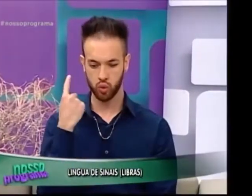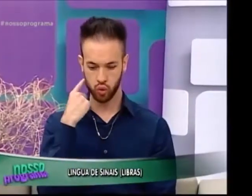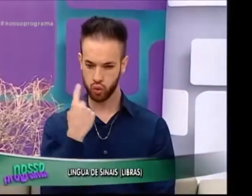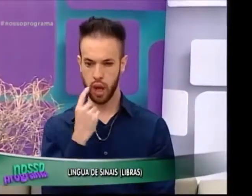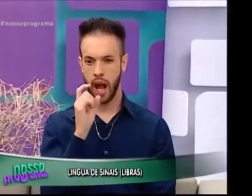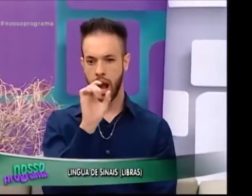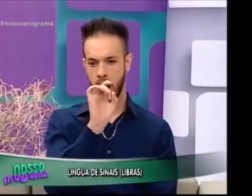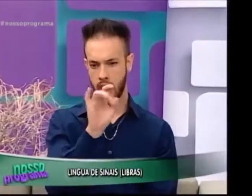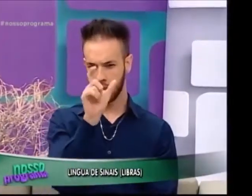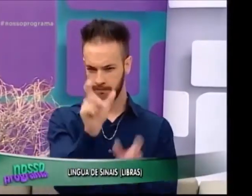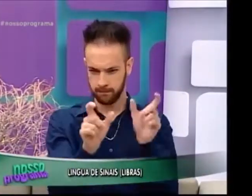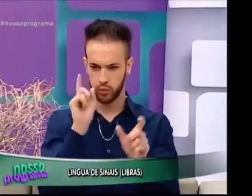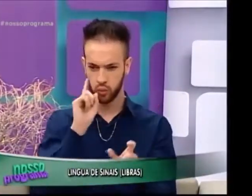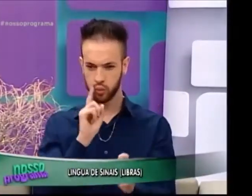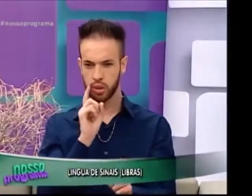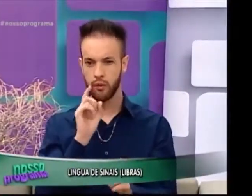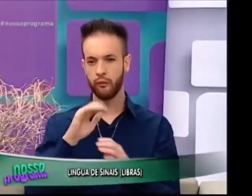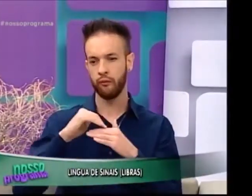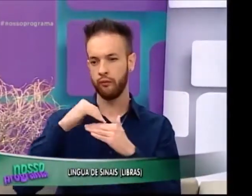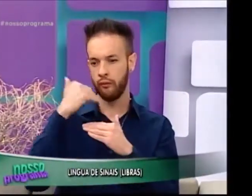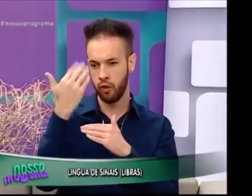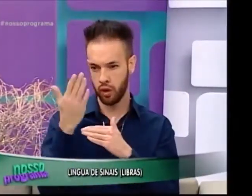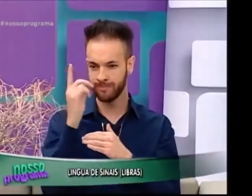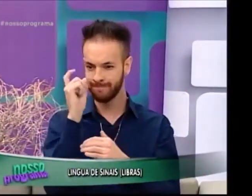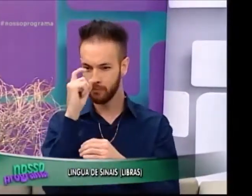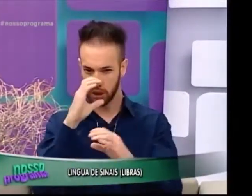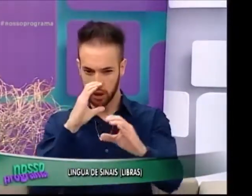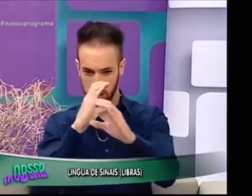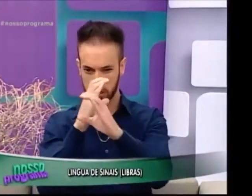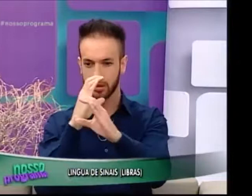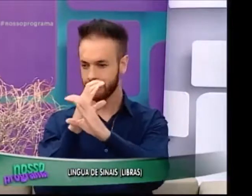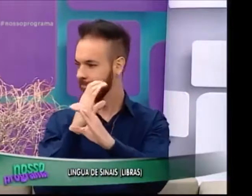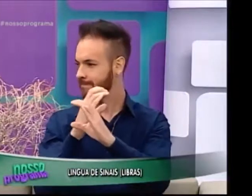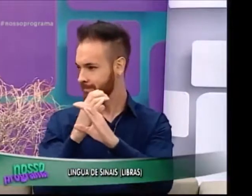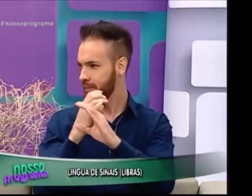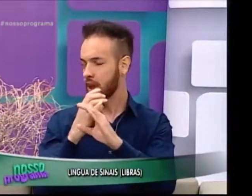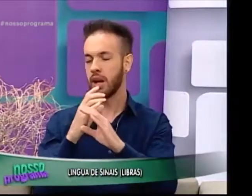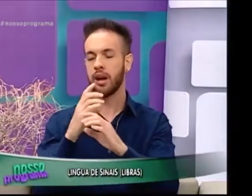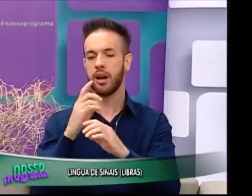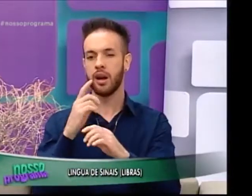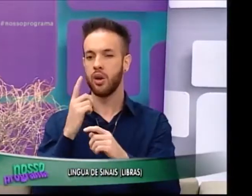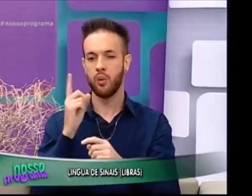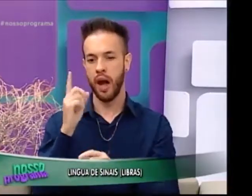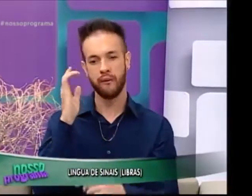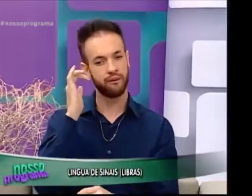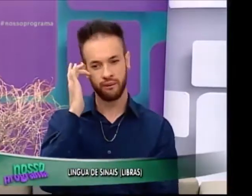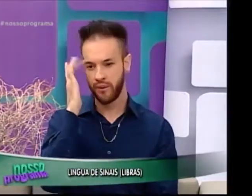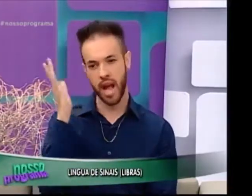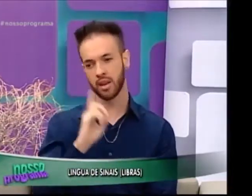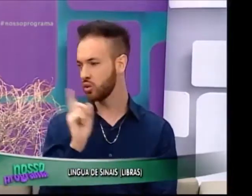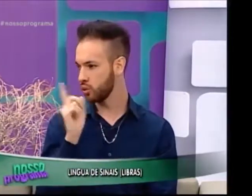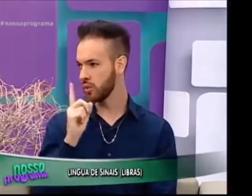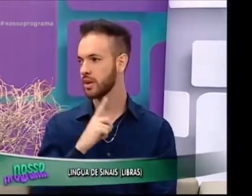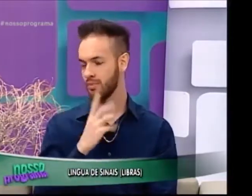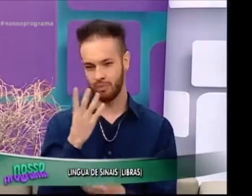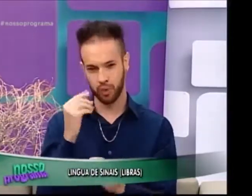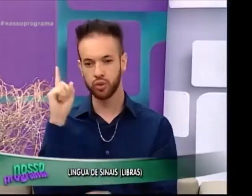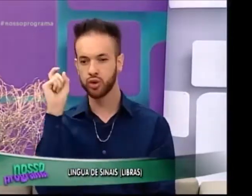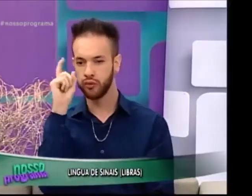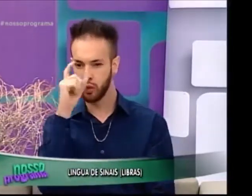Então, eu sou surdo e tem cada pessoa que é diferente. Tem pessoa que tem uma dificuldade de comunicação realmente, não sabe nada,